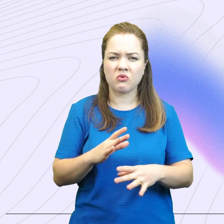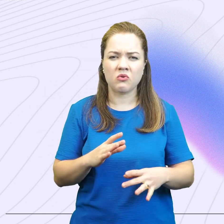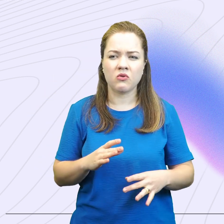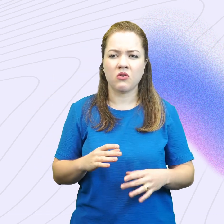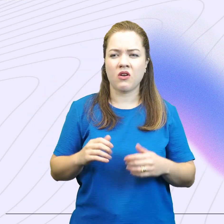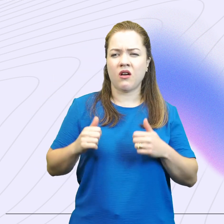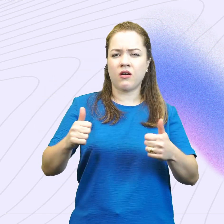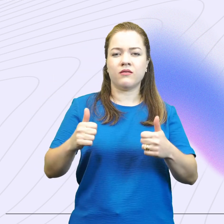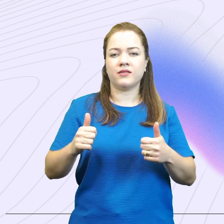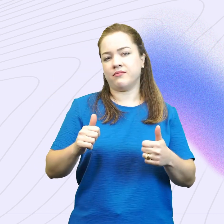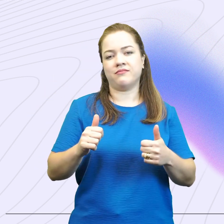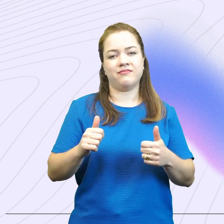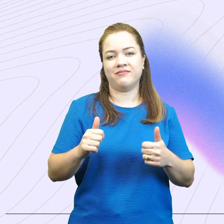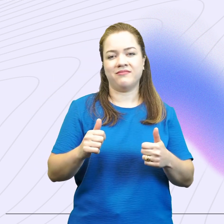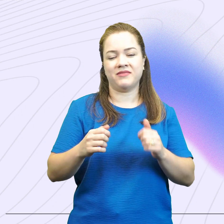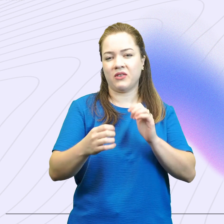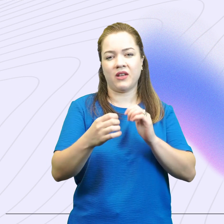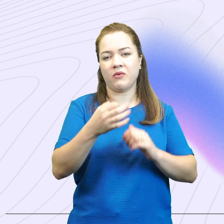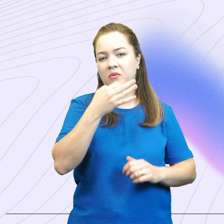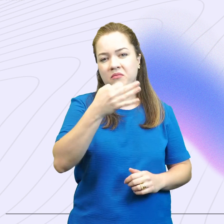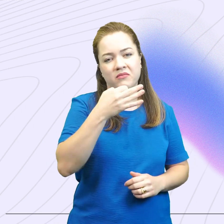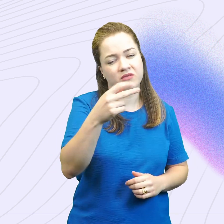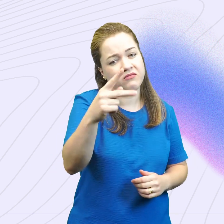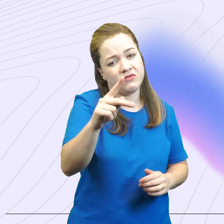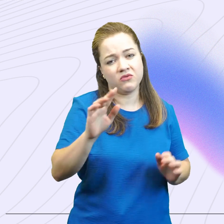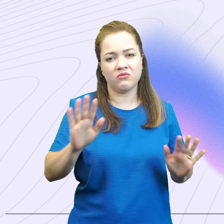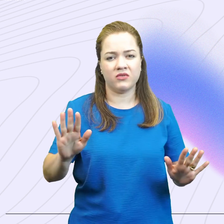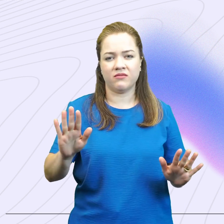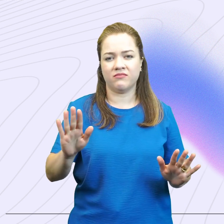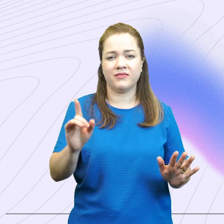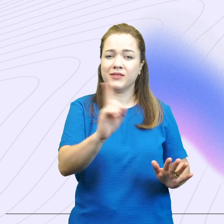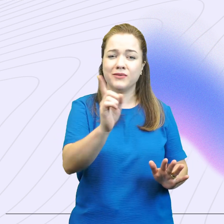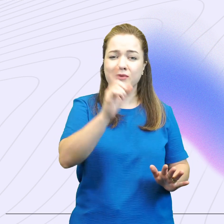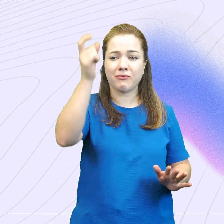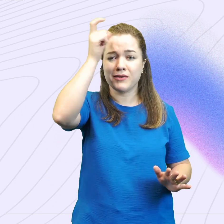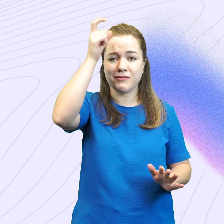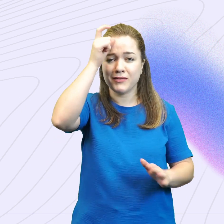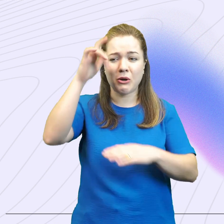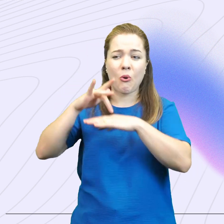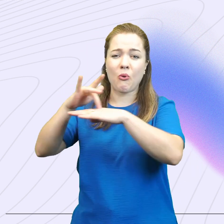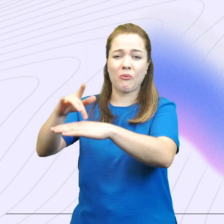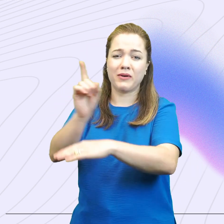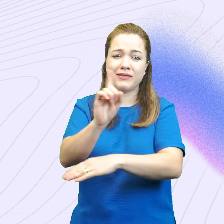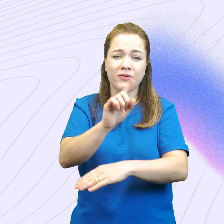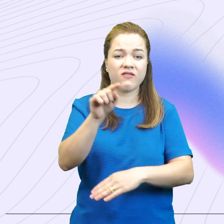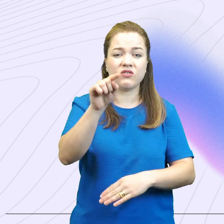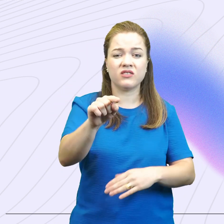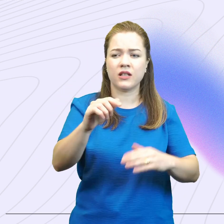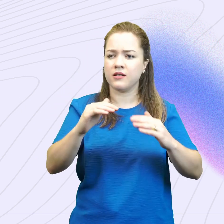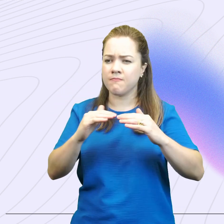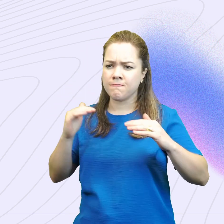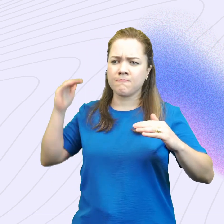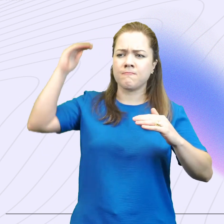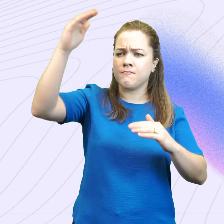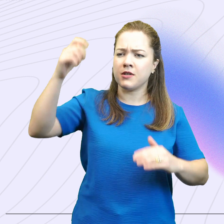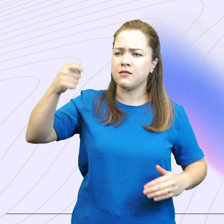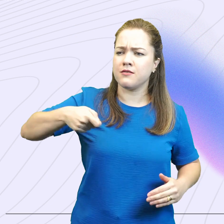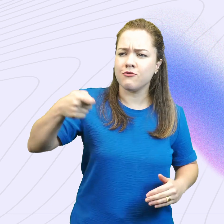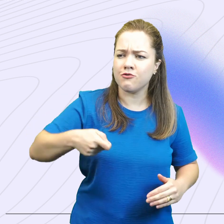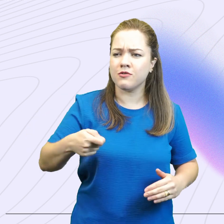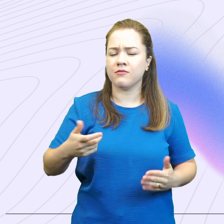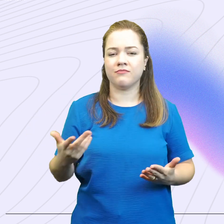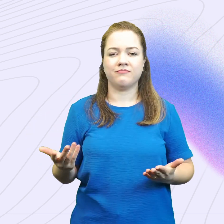da sua cabeça. Pode ser que não é nem o inimigo, é você que está elevando um padrão para poder tomar um posicionamento mais sério com